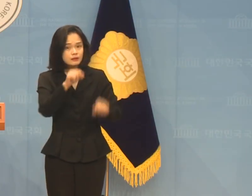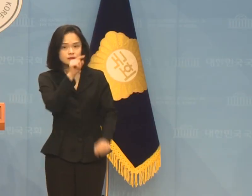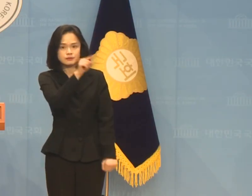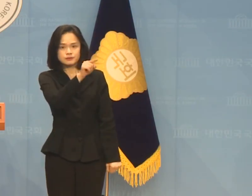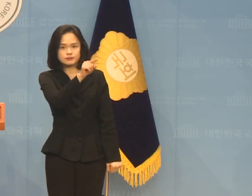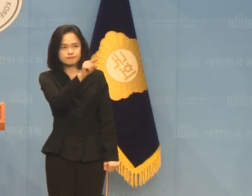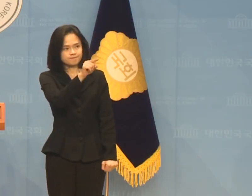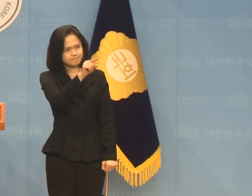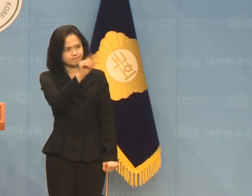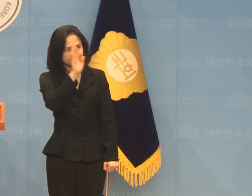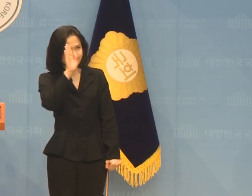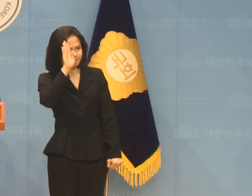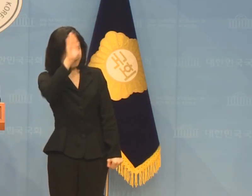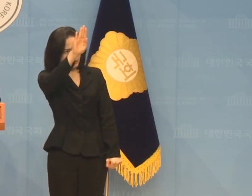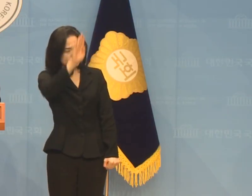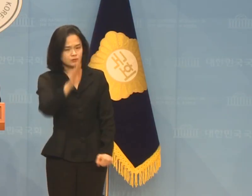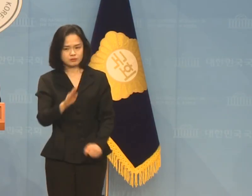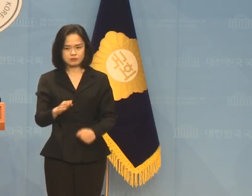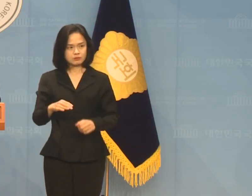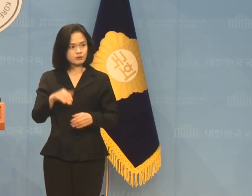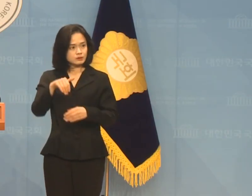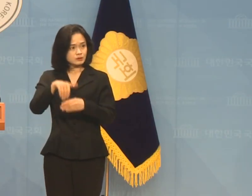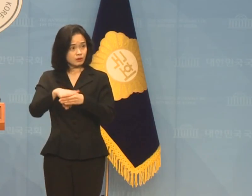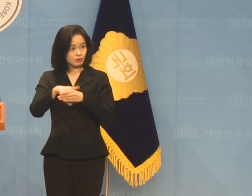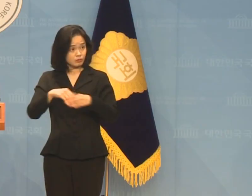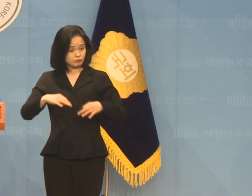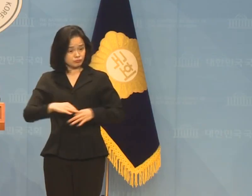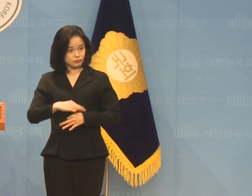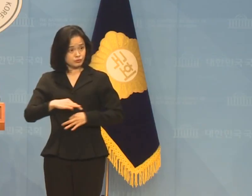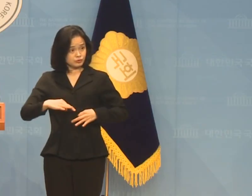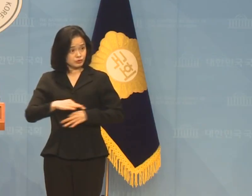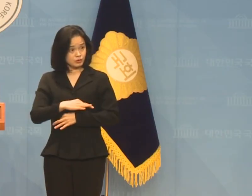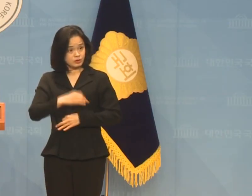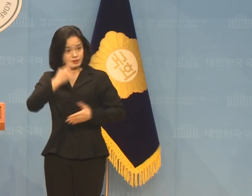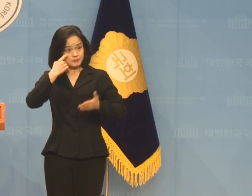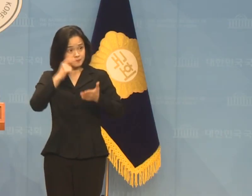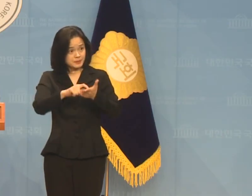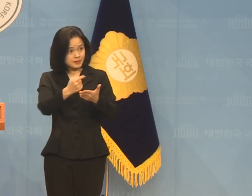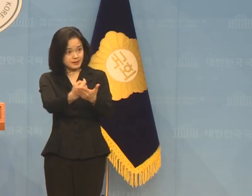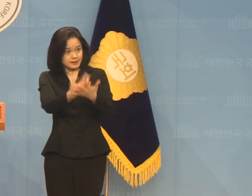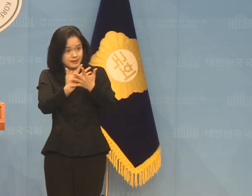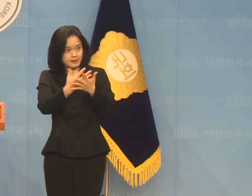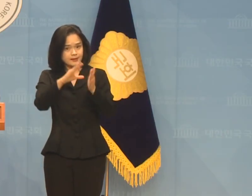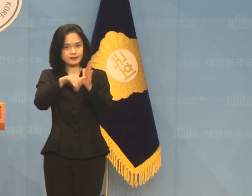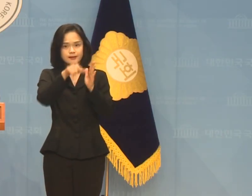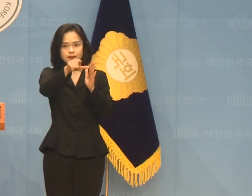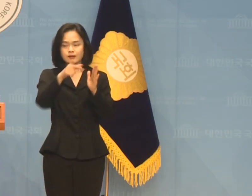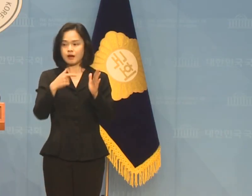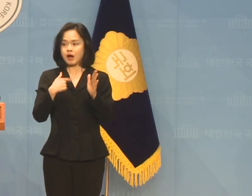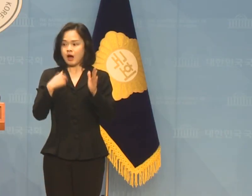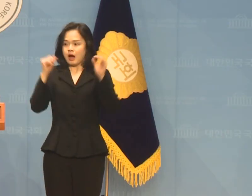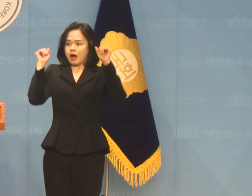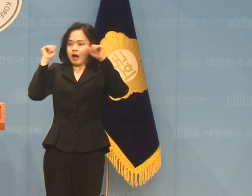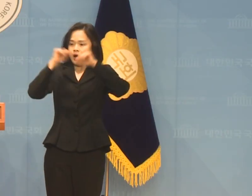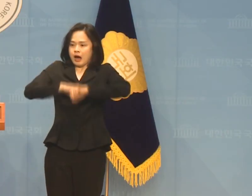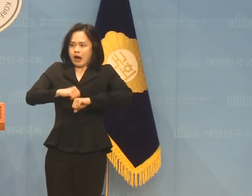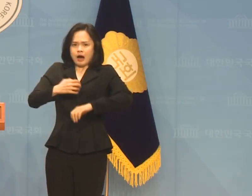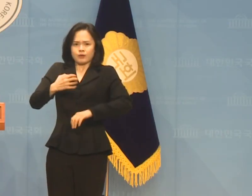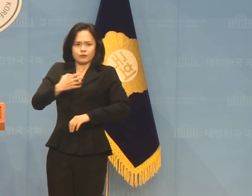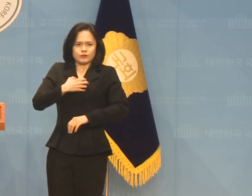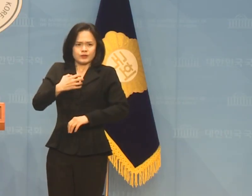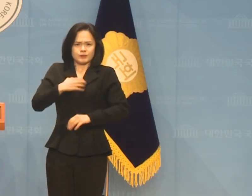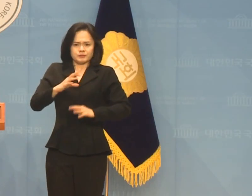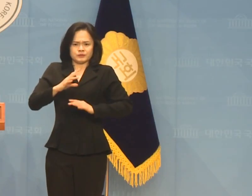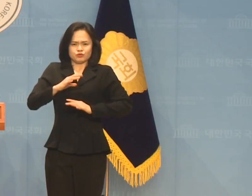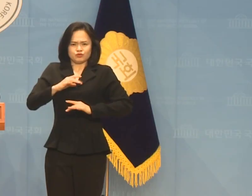만천하에 공개되면 공룡처럼 대멸종의 순간을 맞게 될까 두려워하고 있습니다.